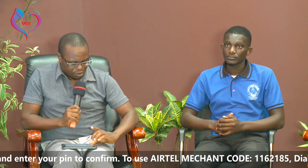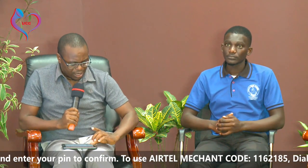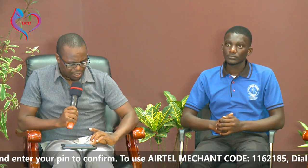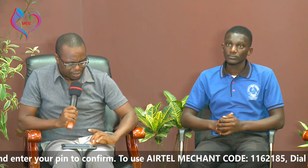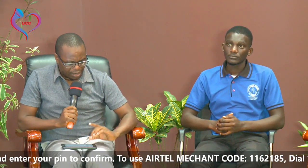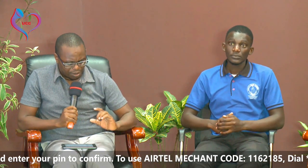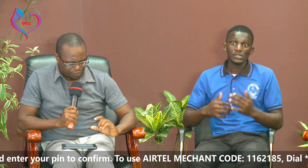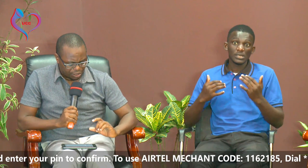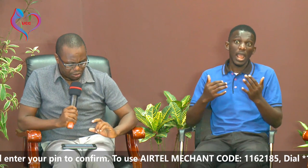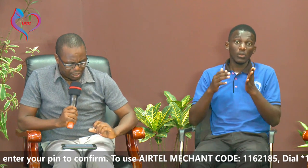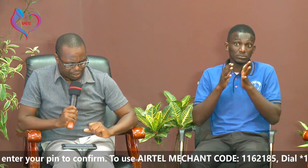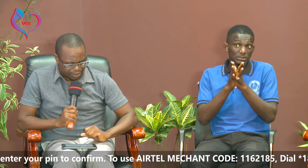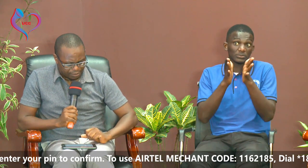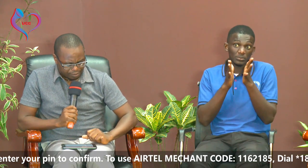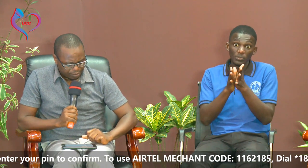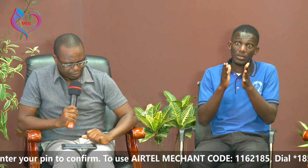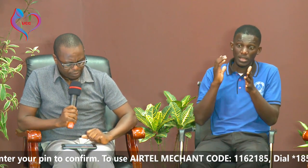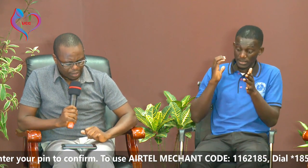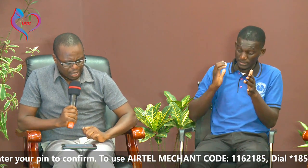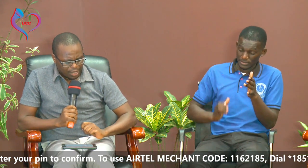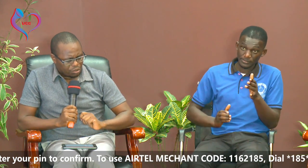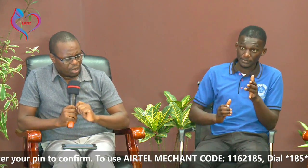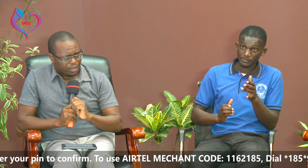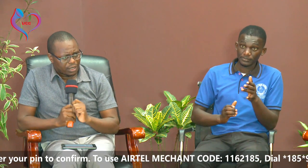za character na wana definition za character esoka bajita